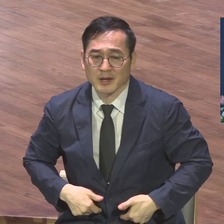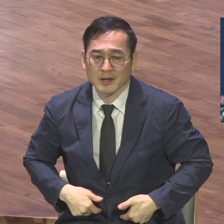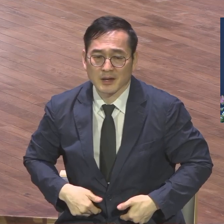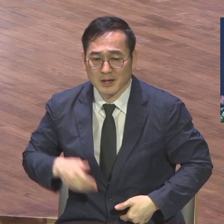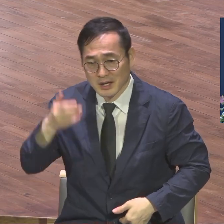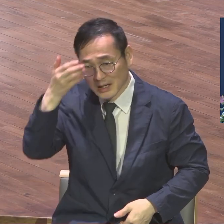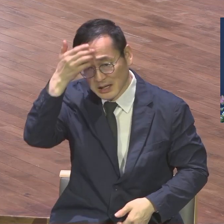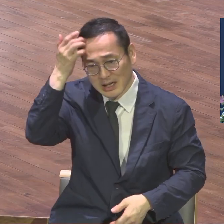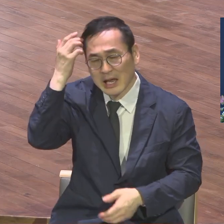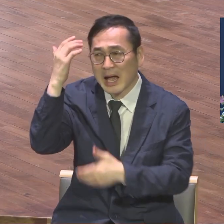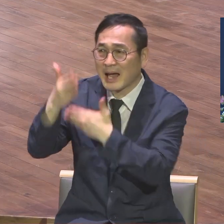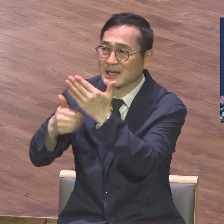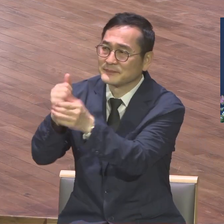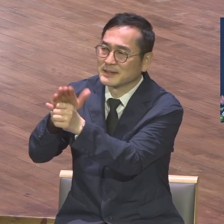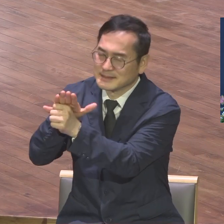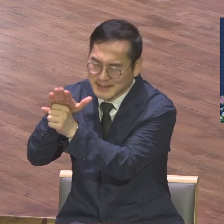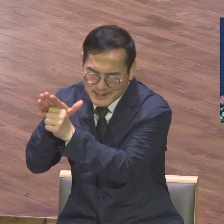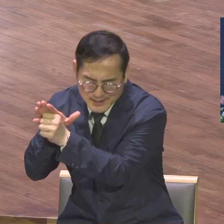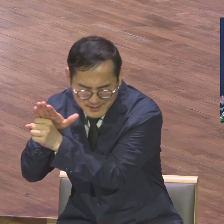하나님을 가장 사랑하는 것과